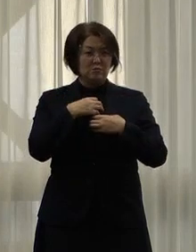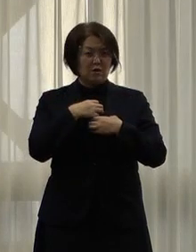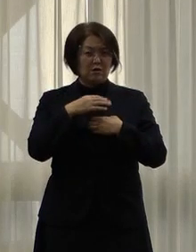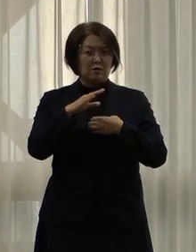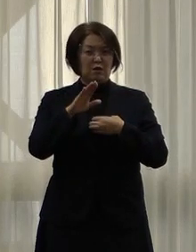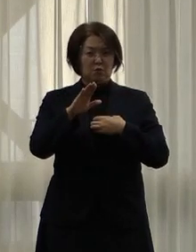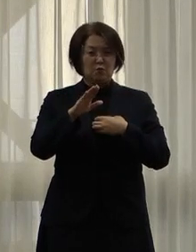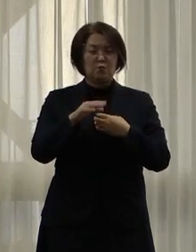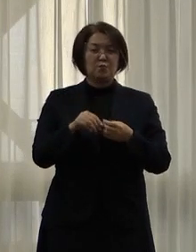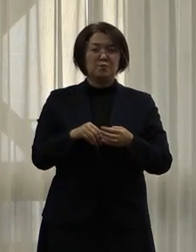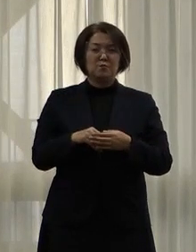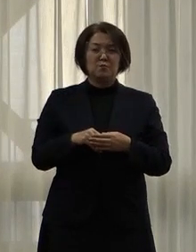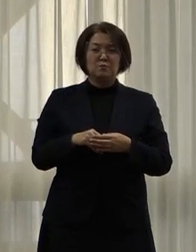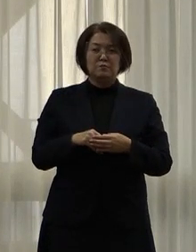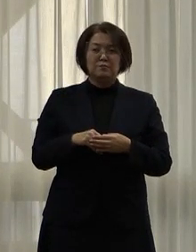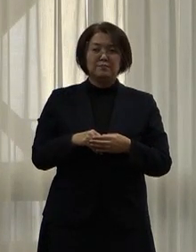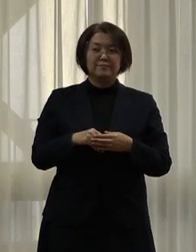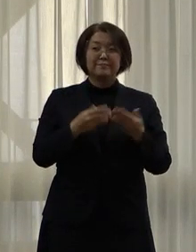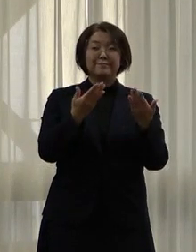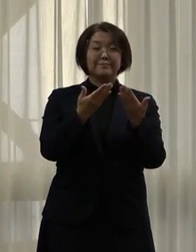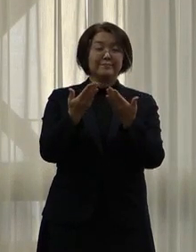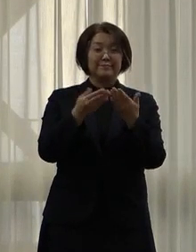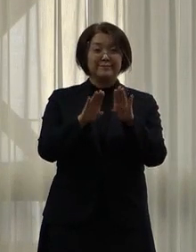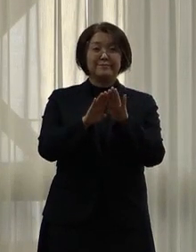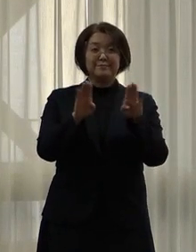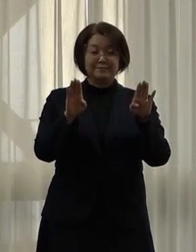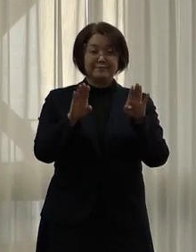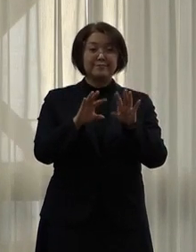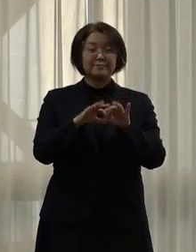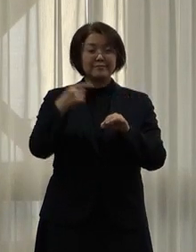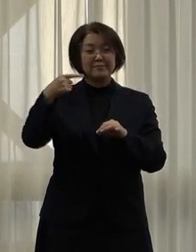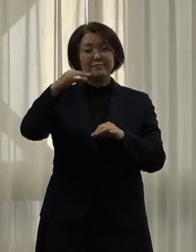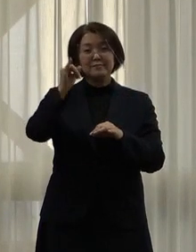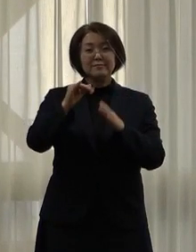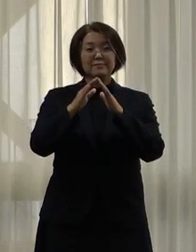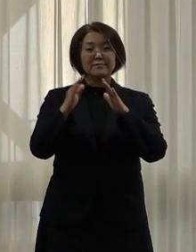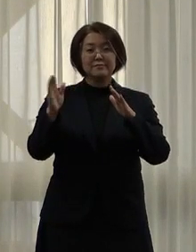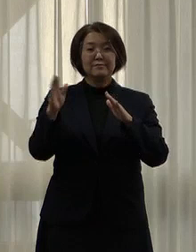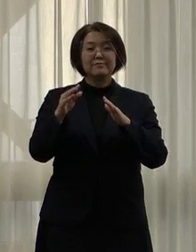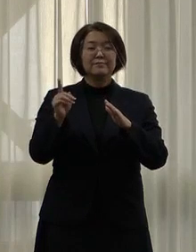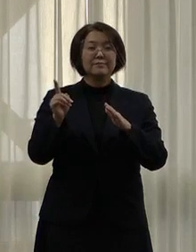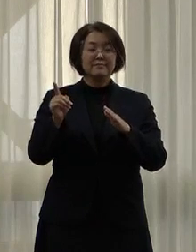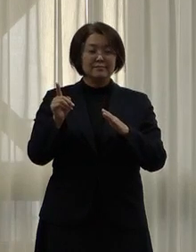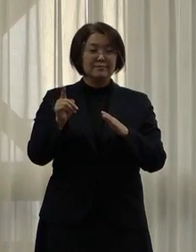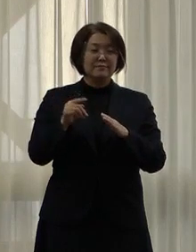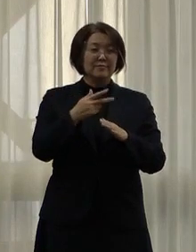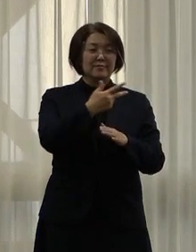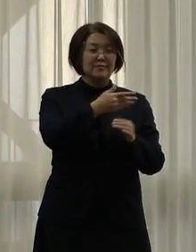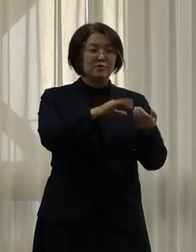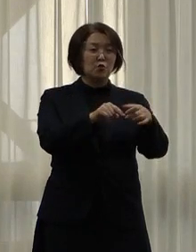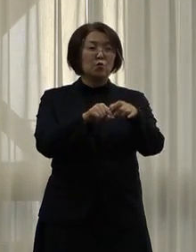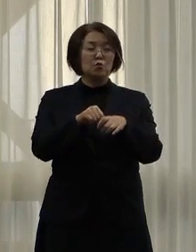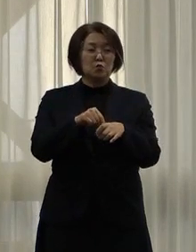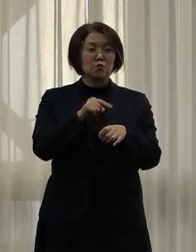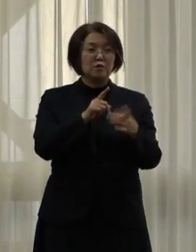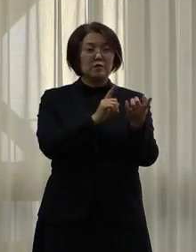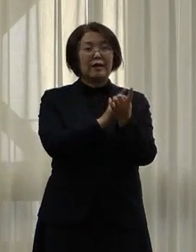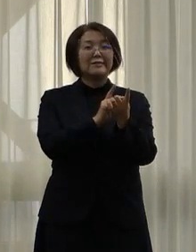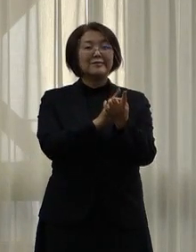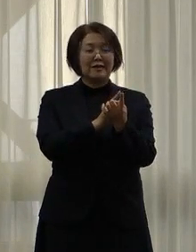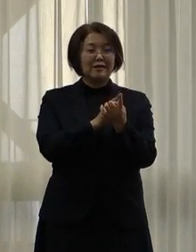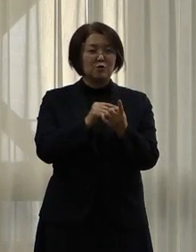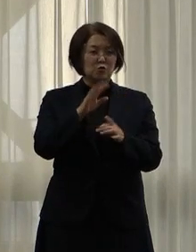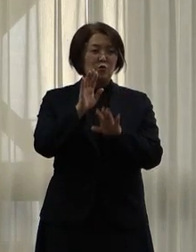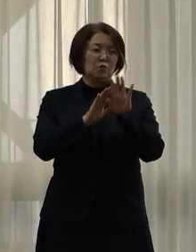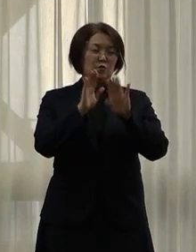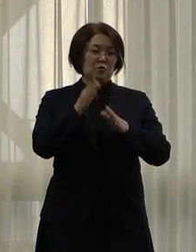されるところでございます。学校再開にあたりまして、教育委員会から各市町村の教育委員会に改めてそのような状